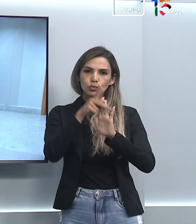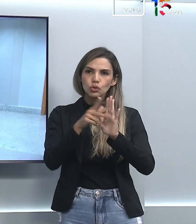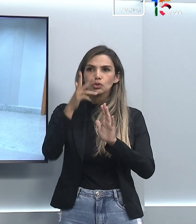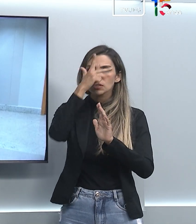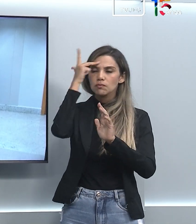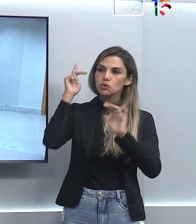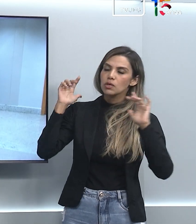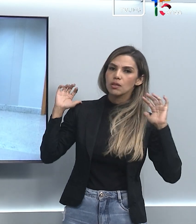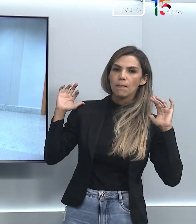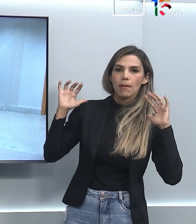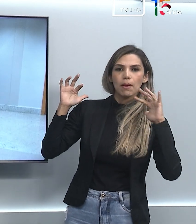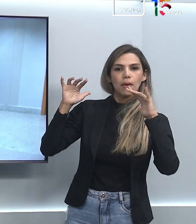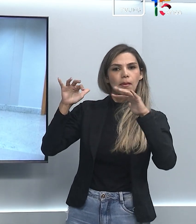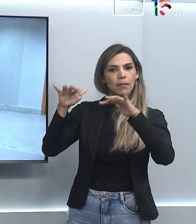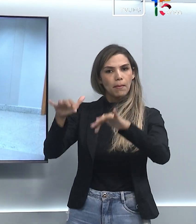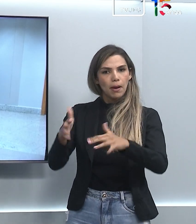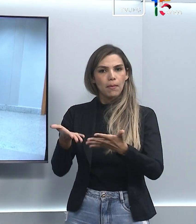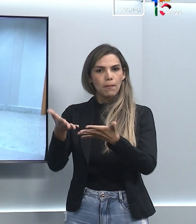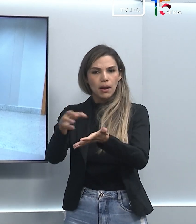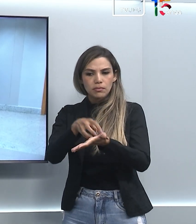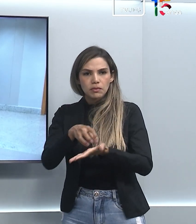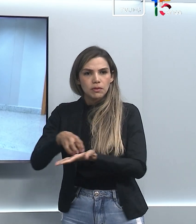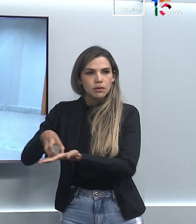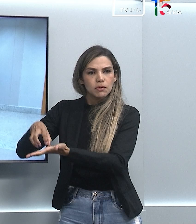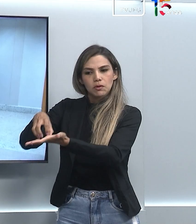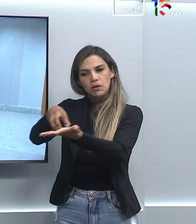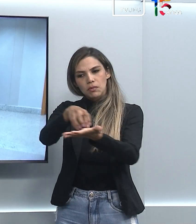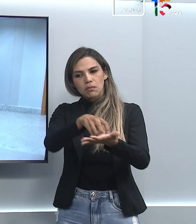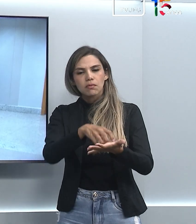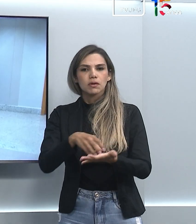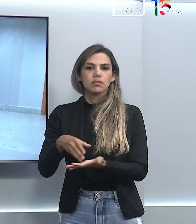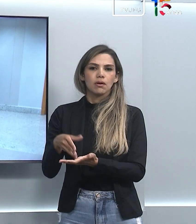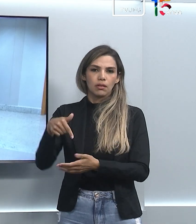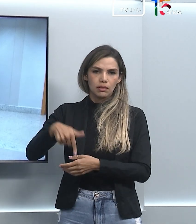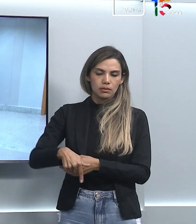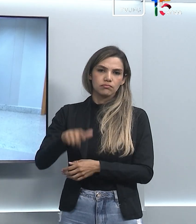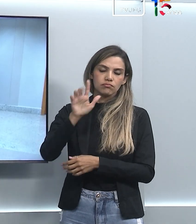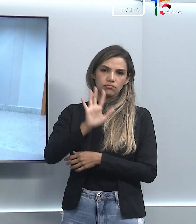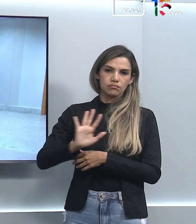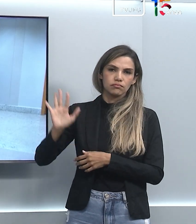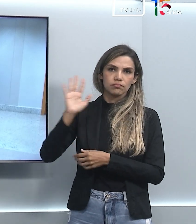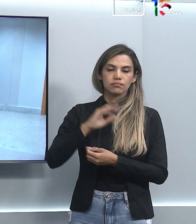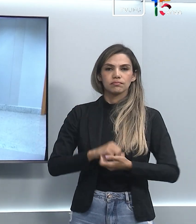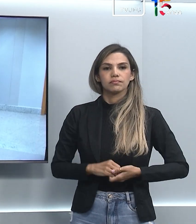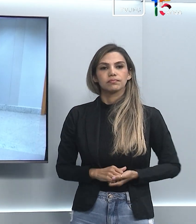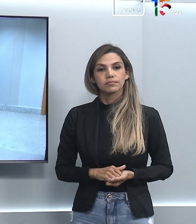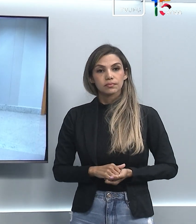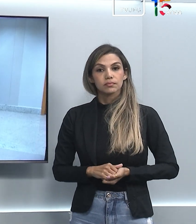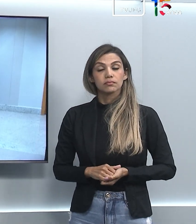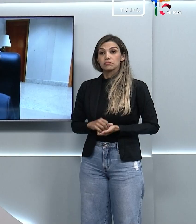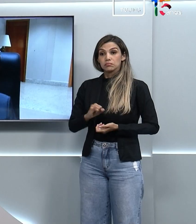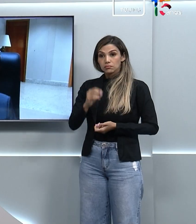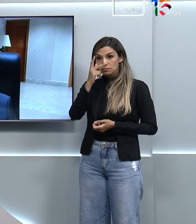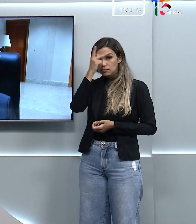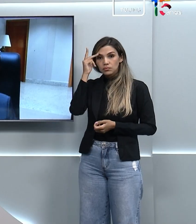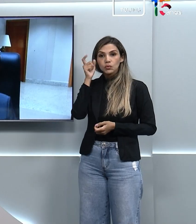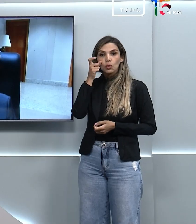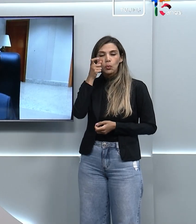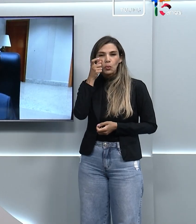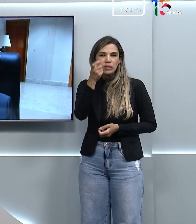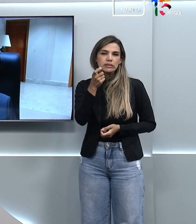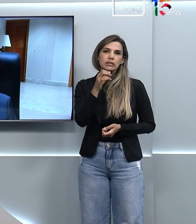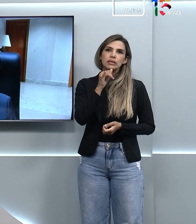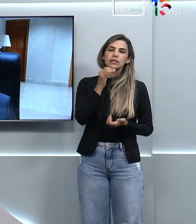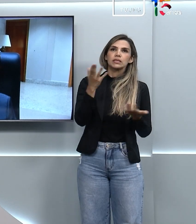comunidade também seja atendida nessas diversas localidades do estado de Goiás. Bom, doutor, quem quiser tirar